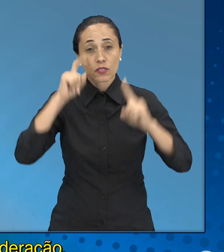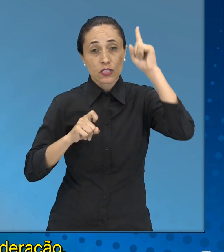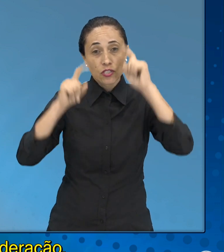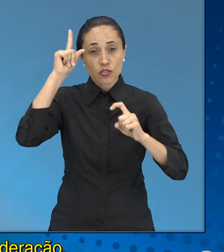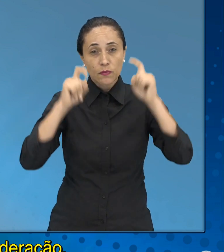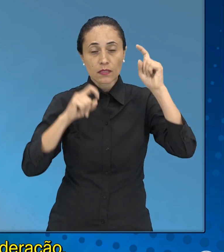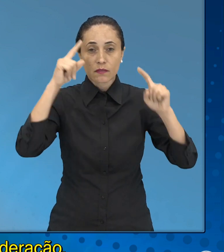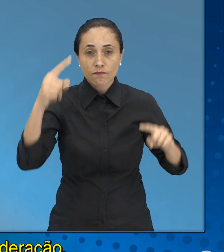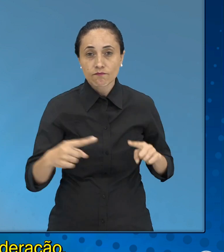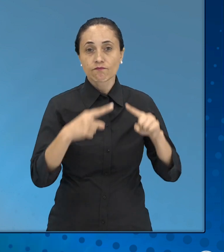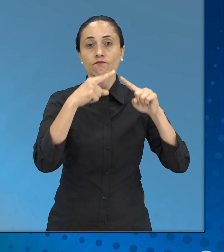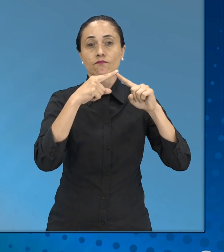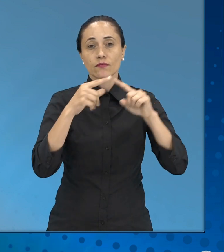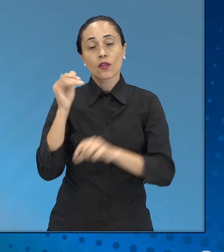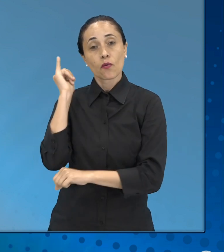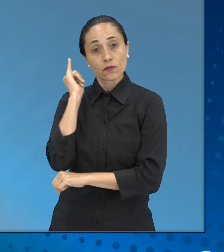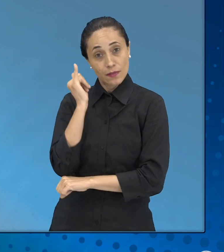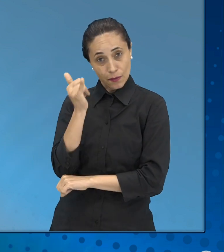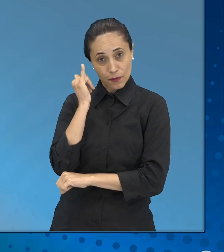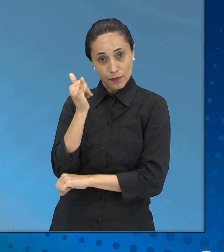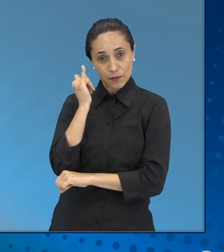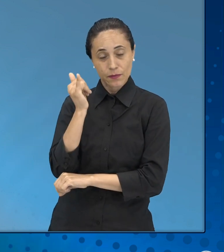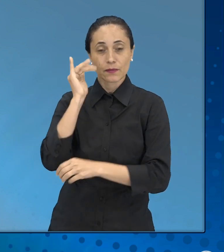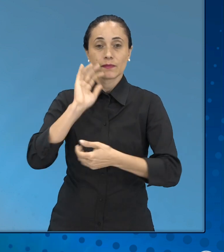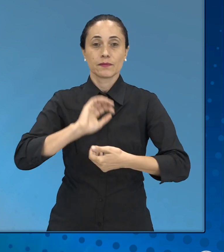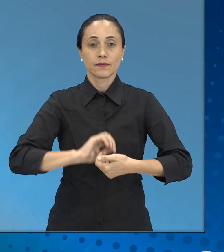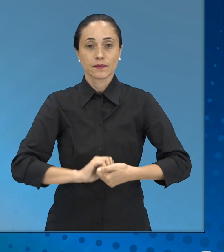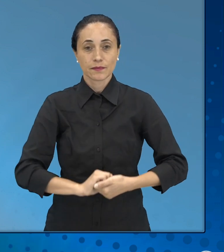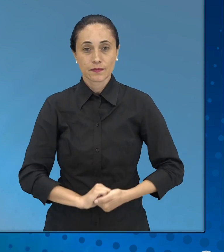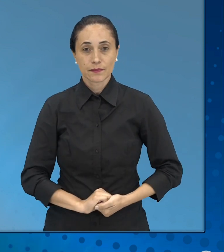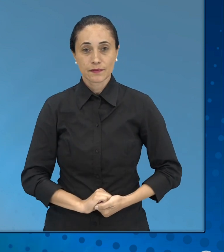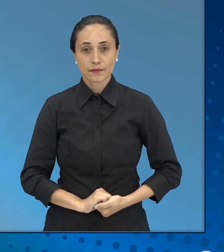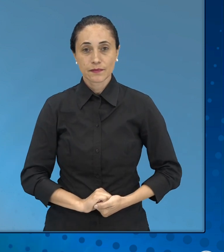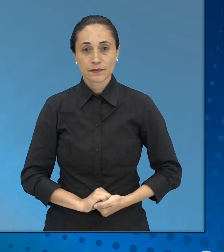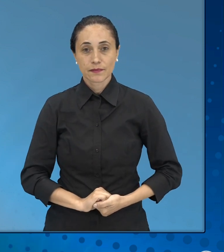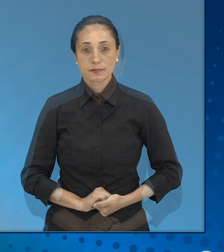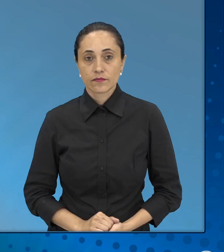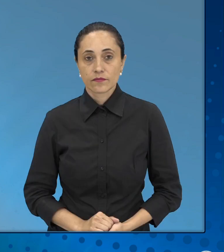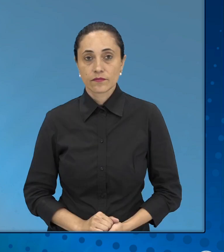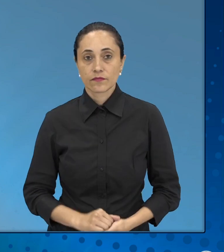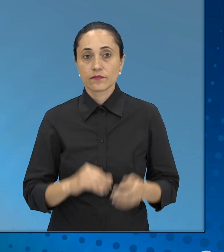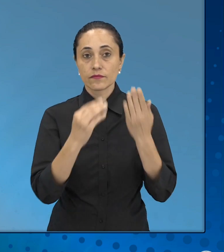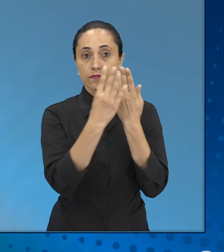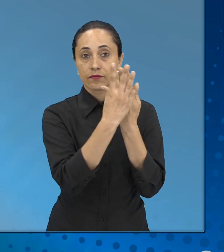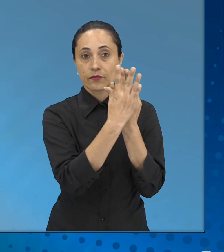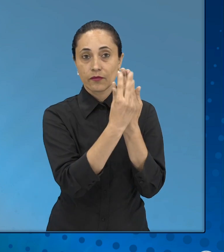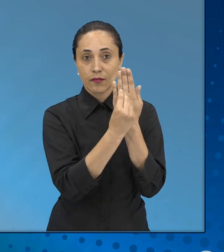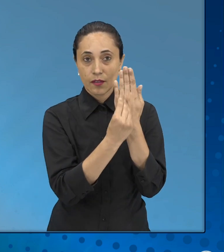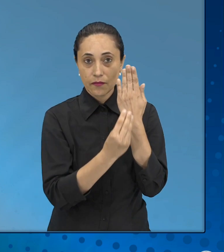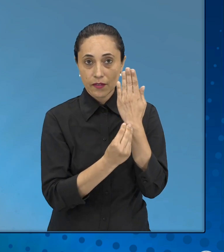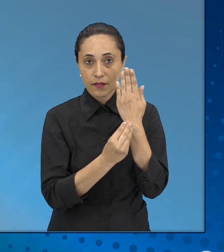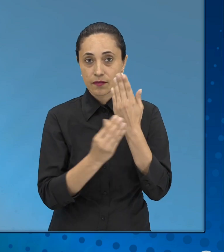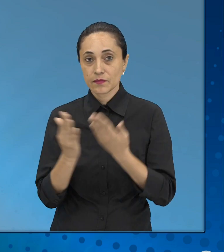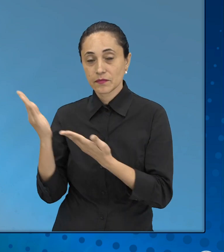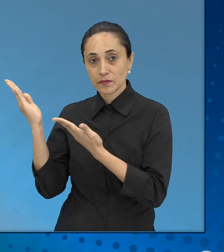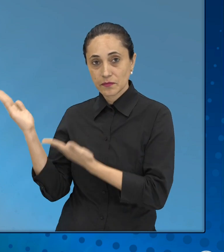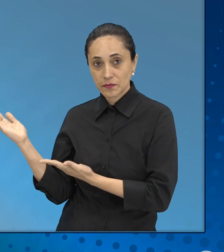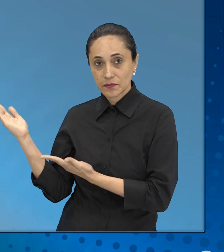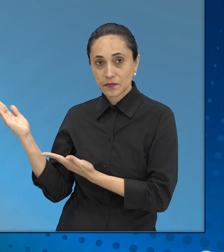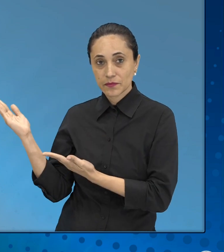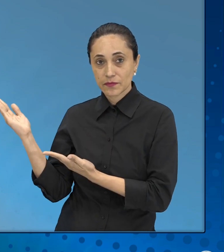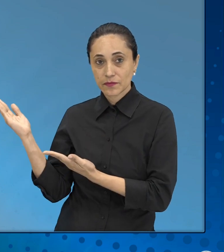que esteja acordado com a comunicação e expressão da contadora. As